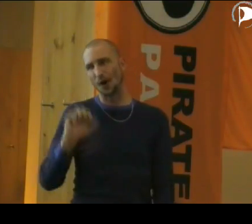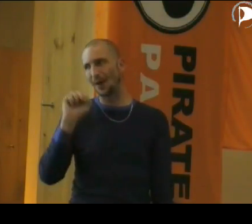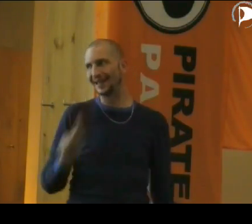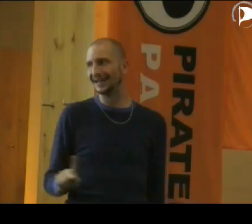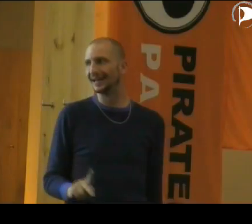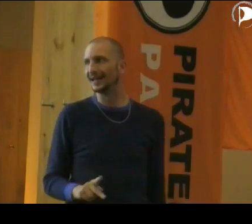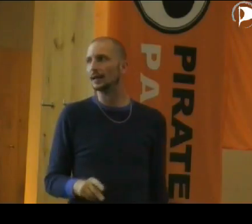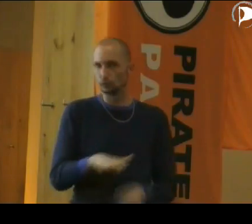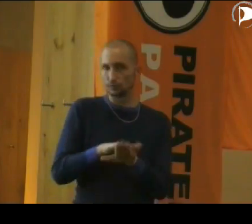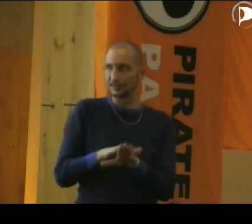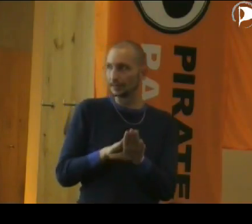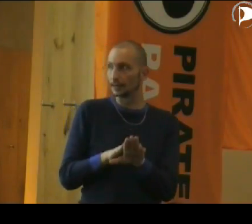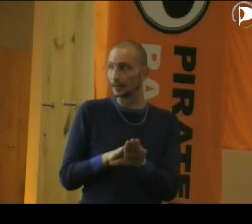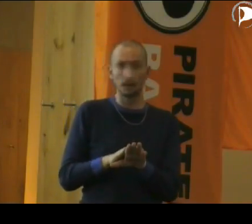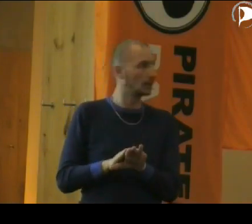ja